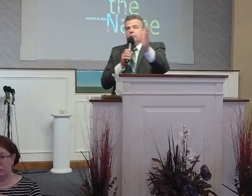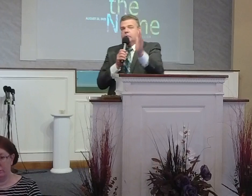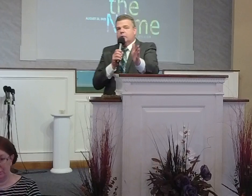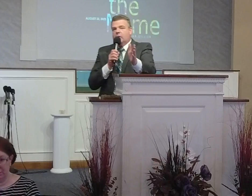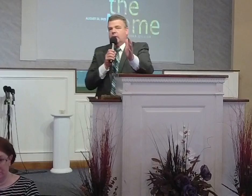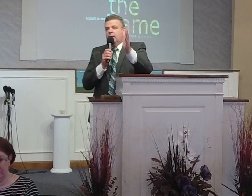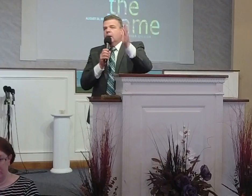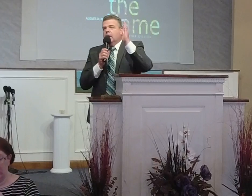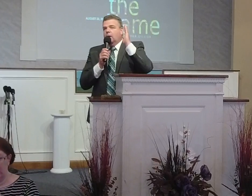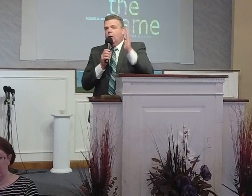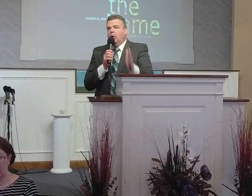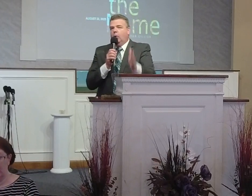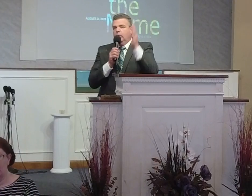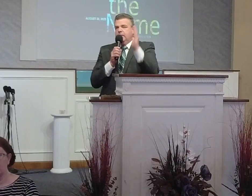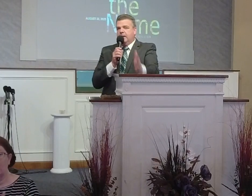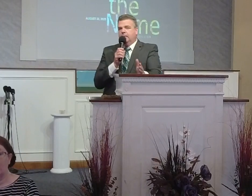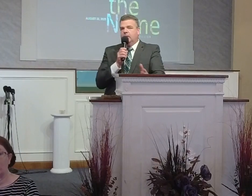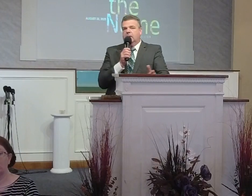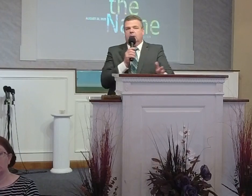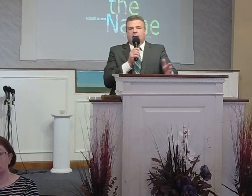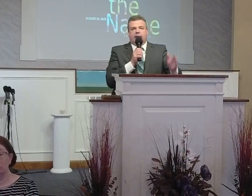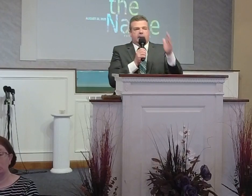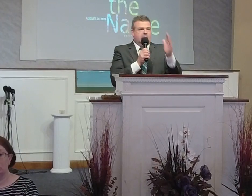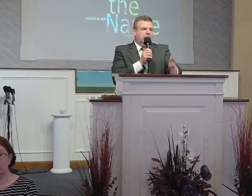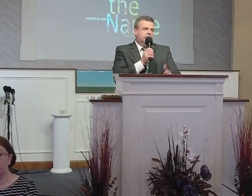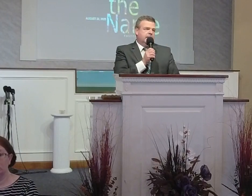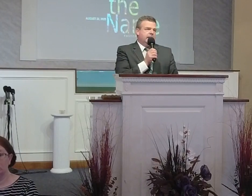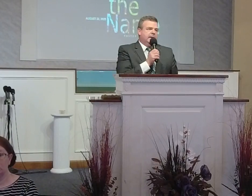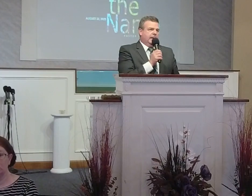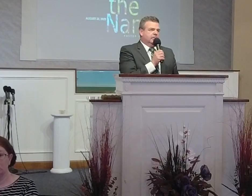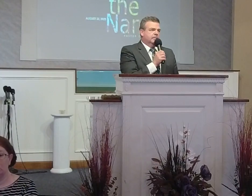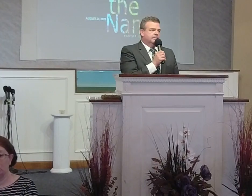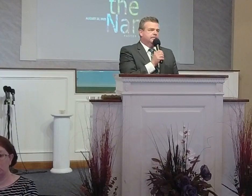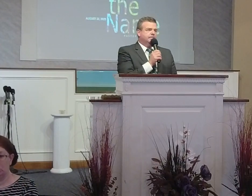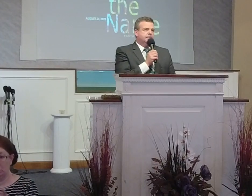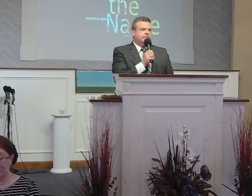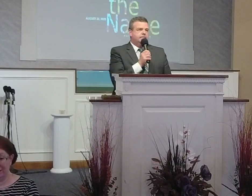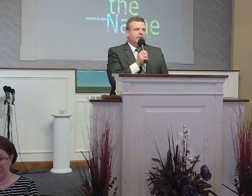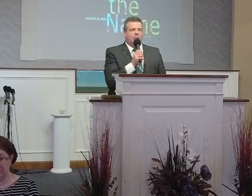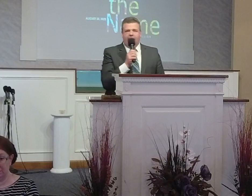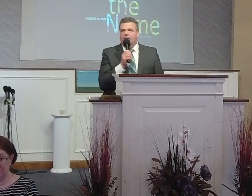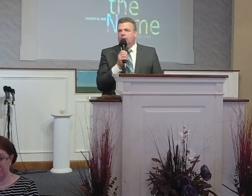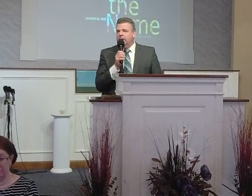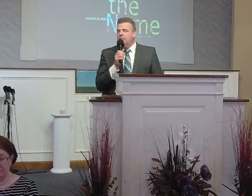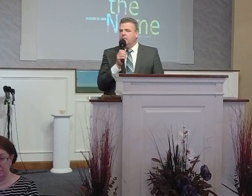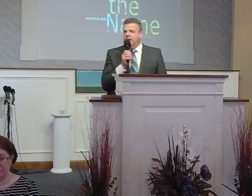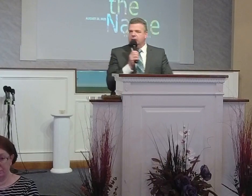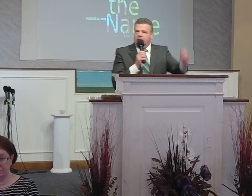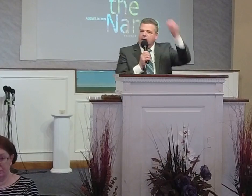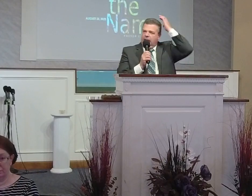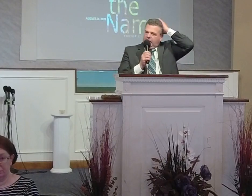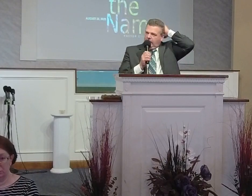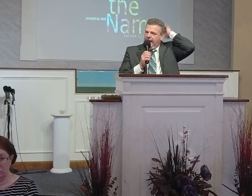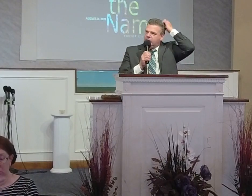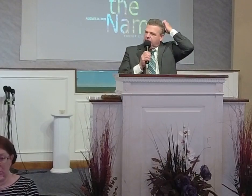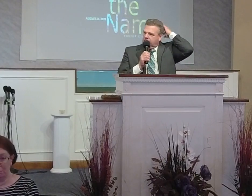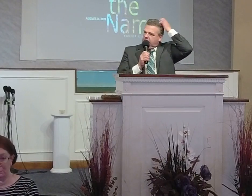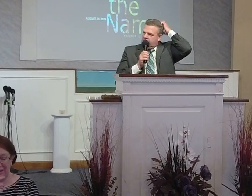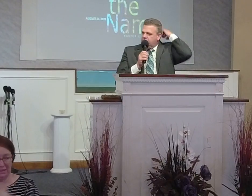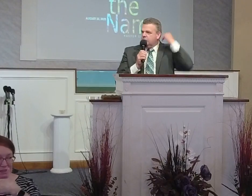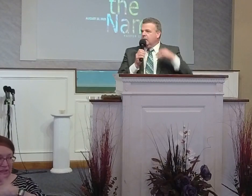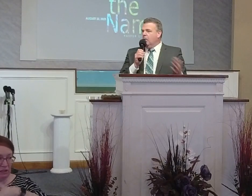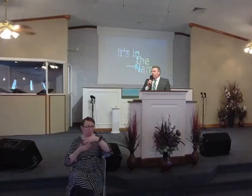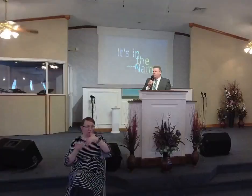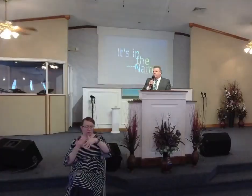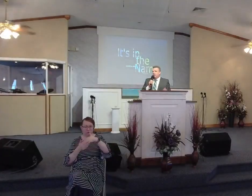Y yo quiero, y te voy a mandar a este lugar, y yo voy a hacer que tú inicie un grupo